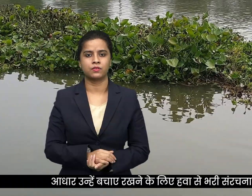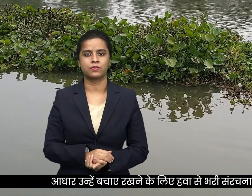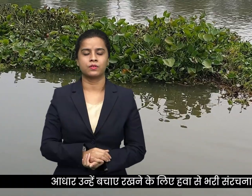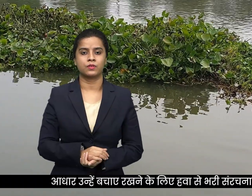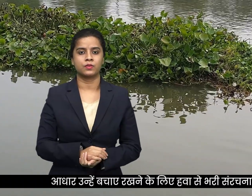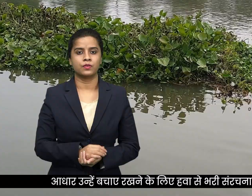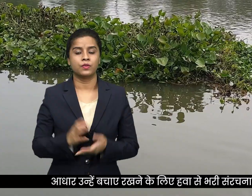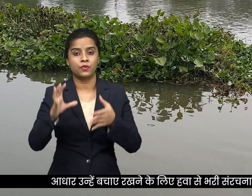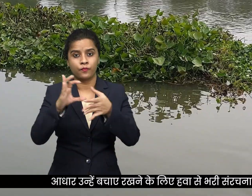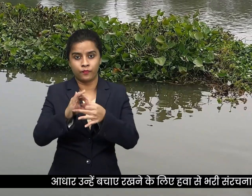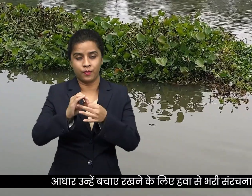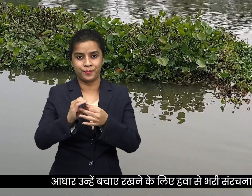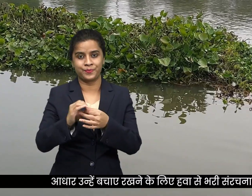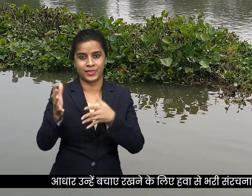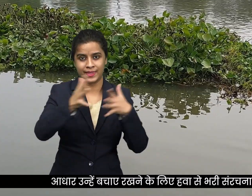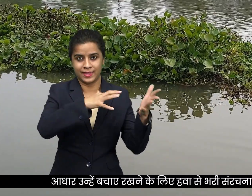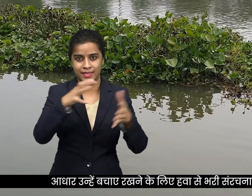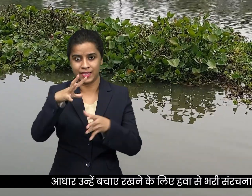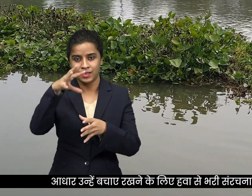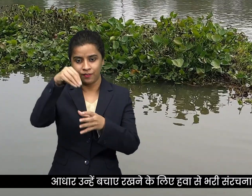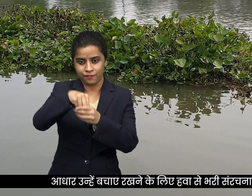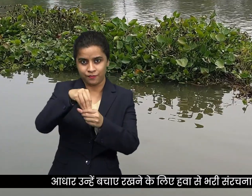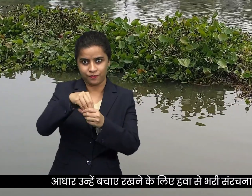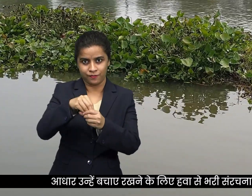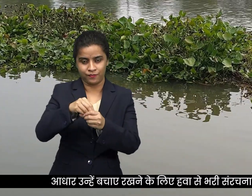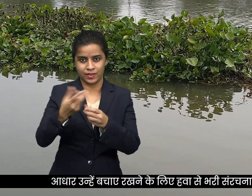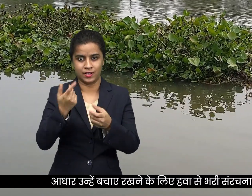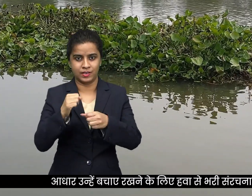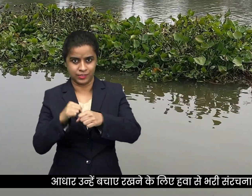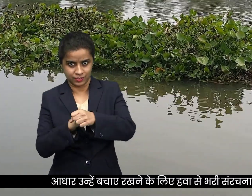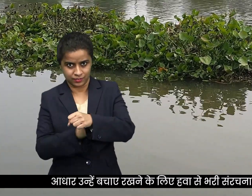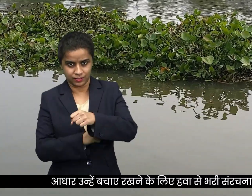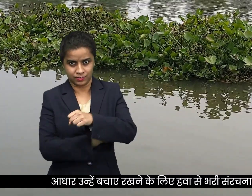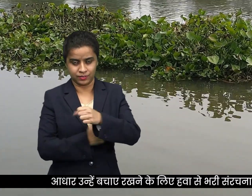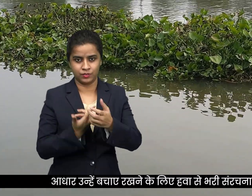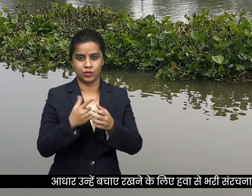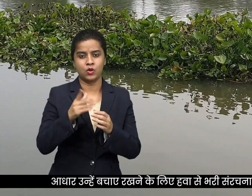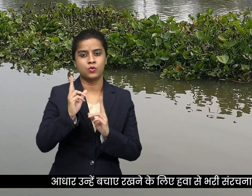आधार उन्हें बचाए रखने के लिए हवा से भरी संरचनाएं बनाते हैं।